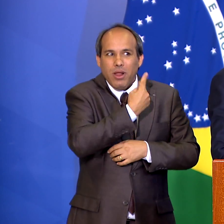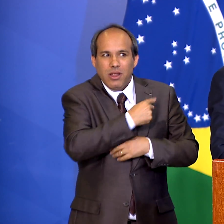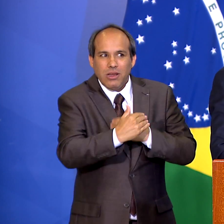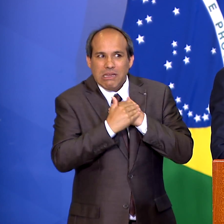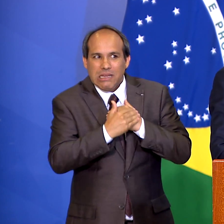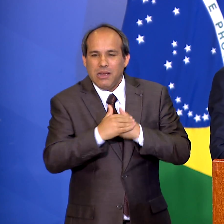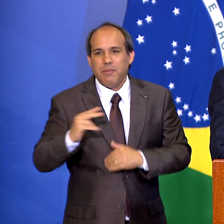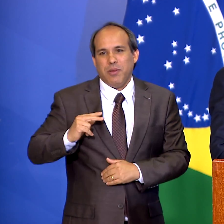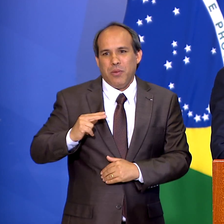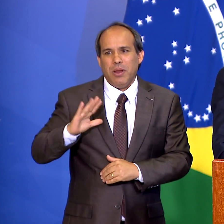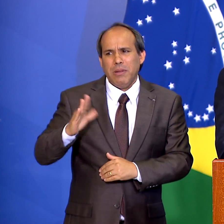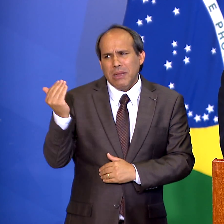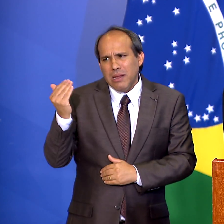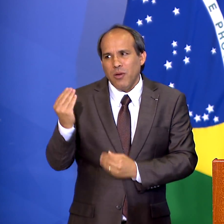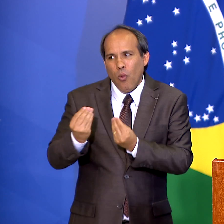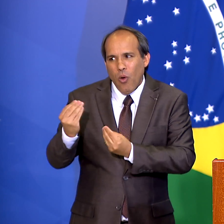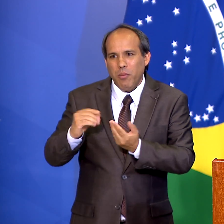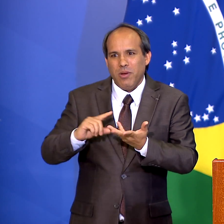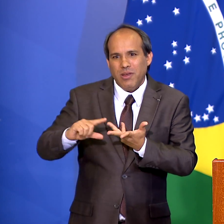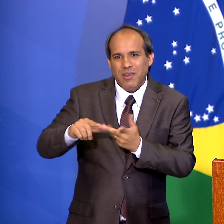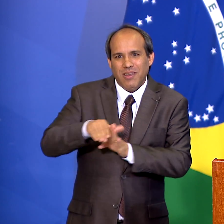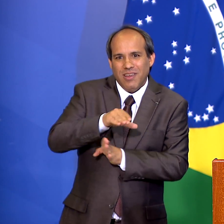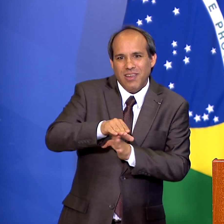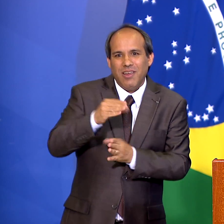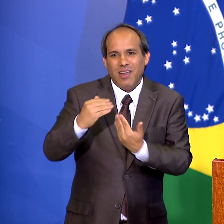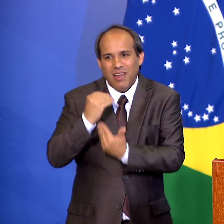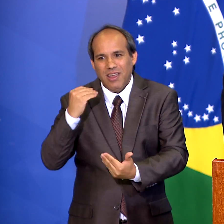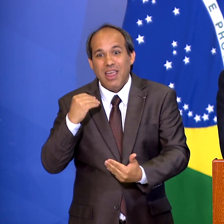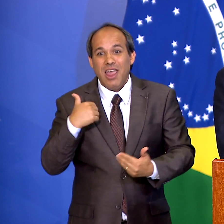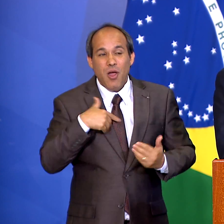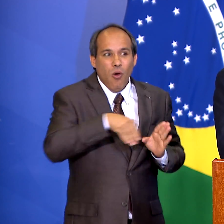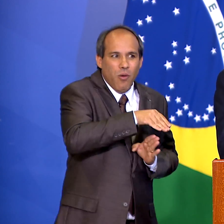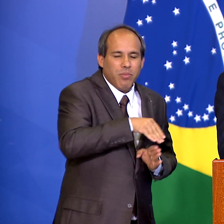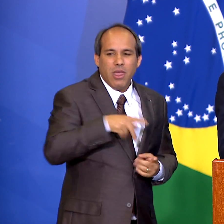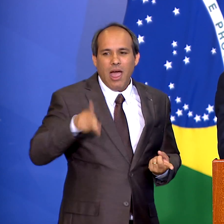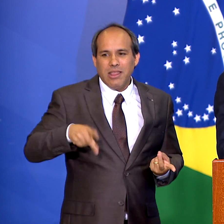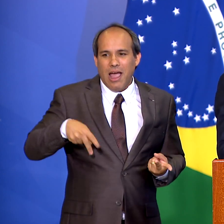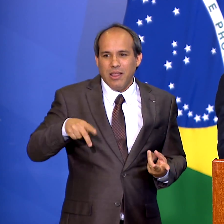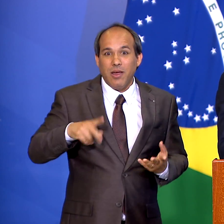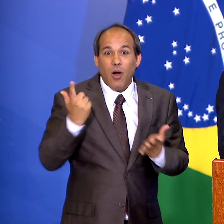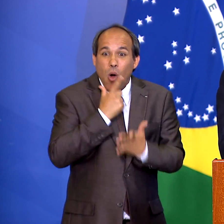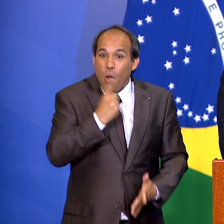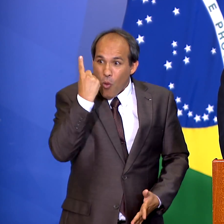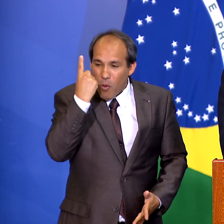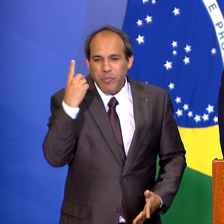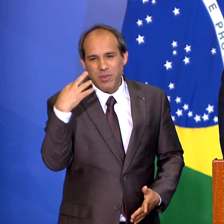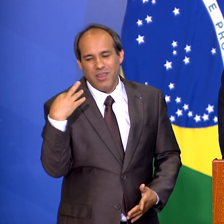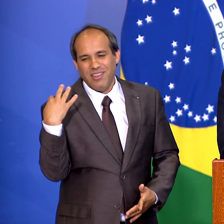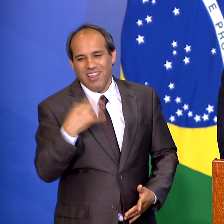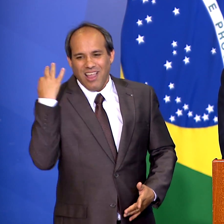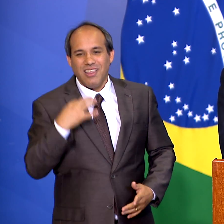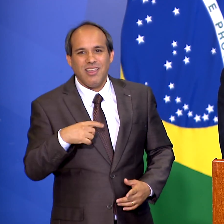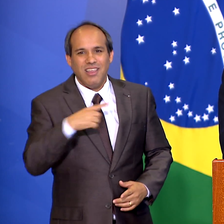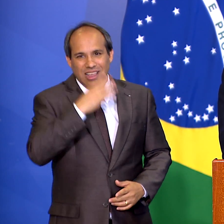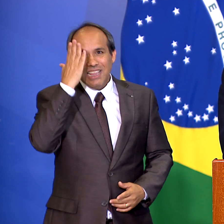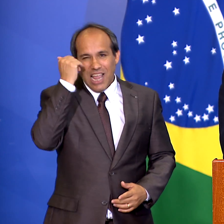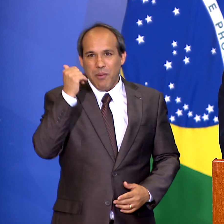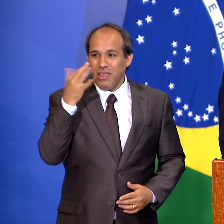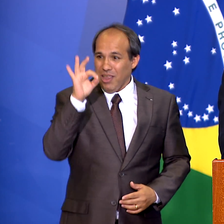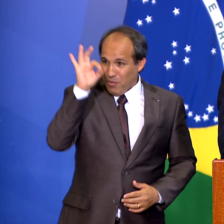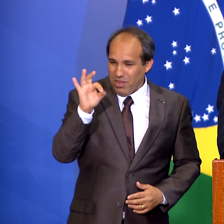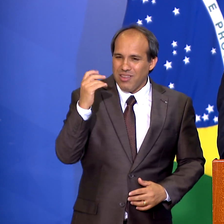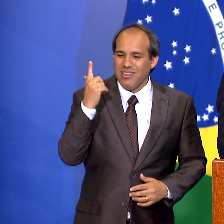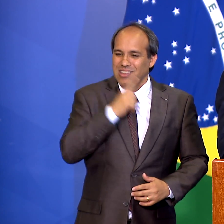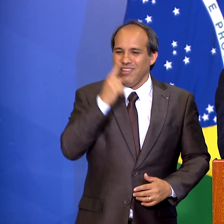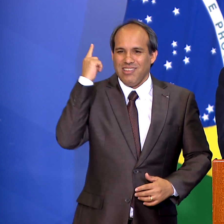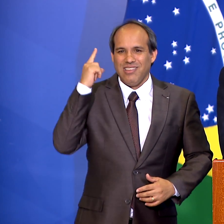PG, o que tu acha disso? Cada 10 eu acerto uma. Estou muito feliz, já sei 10% do que ele sabe. Então, é um governo